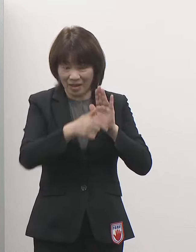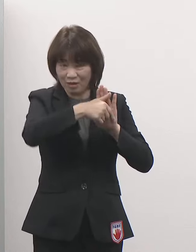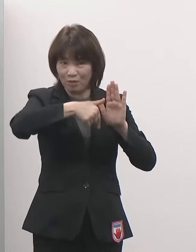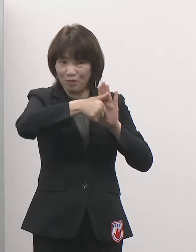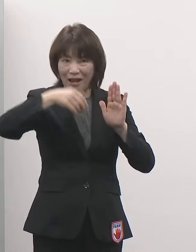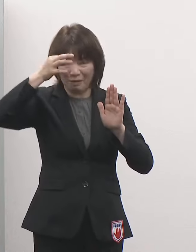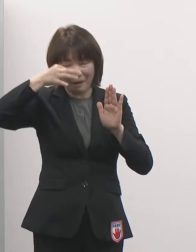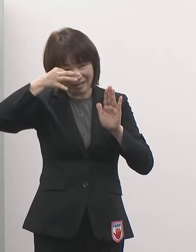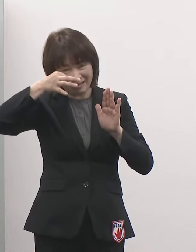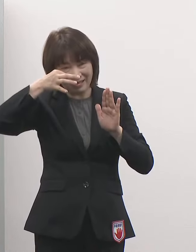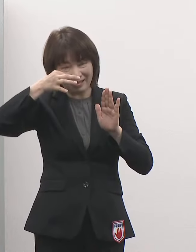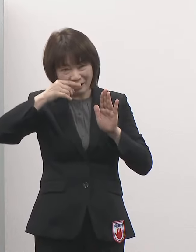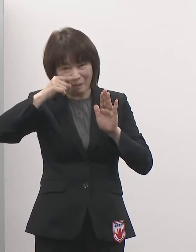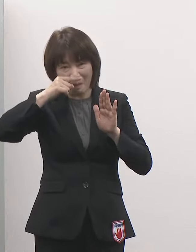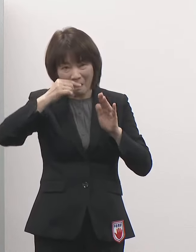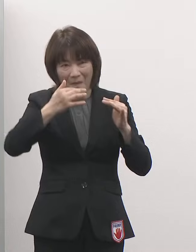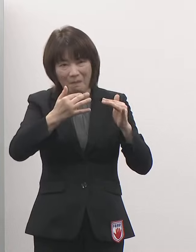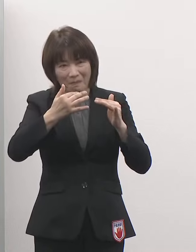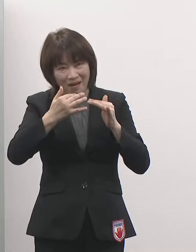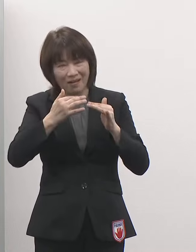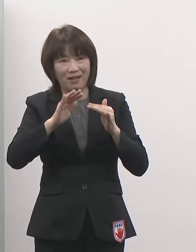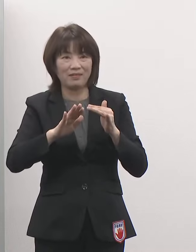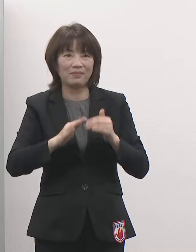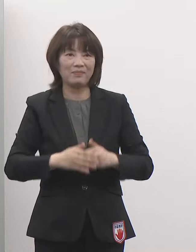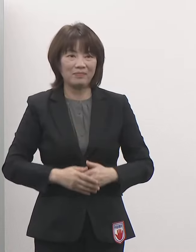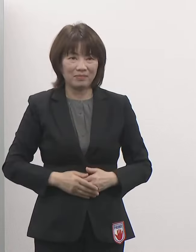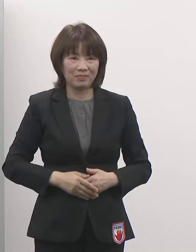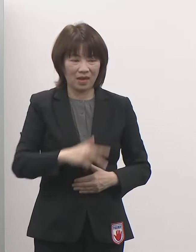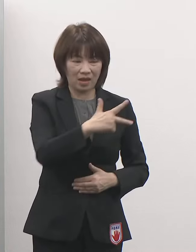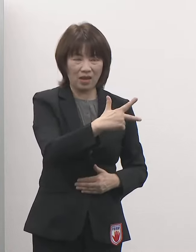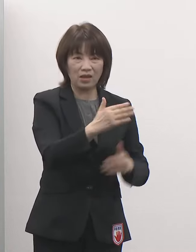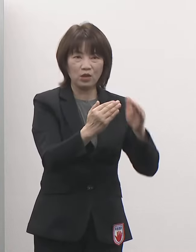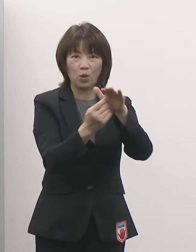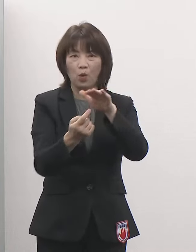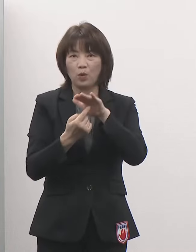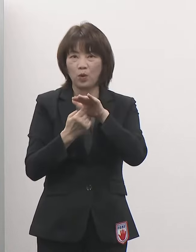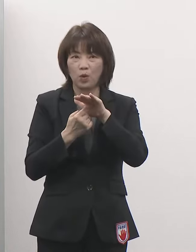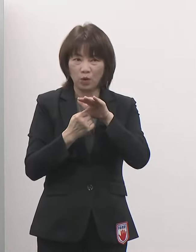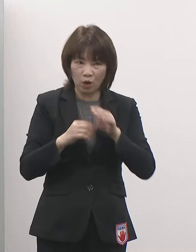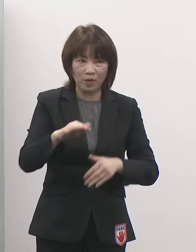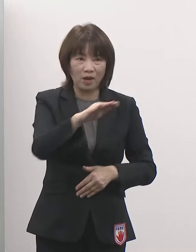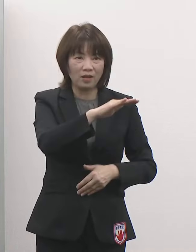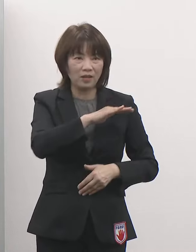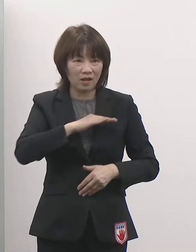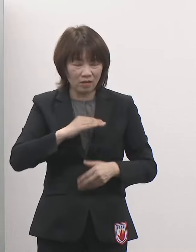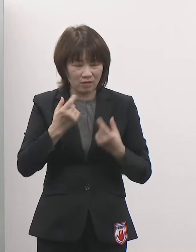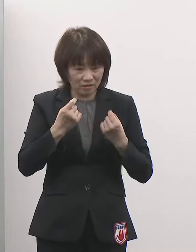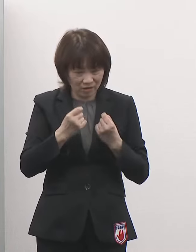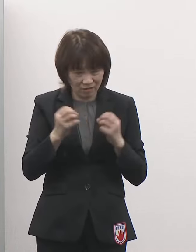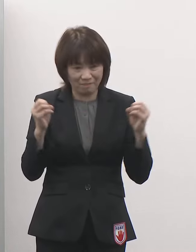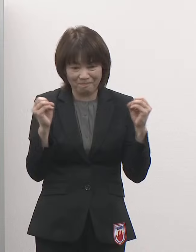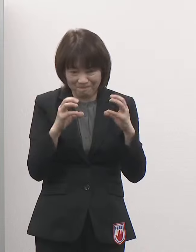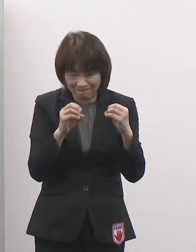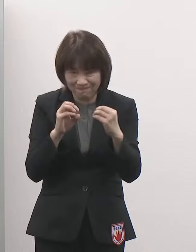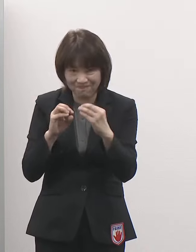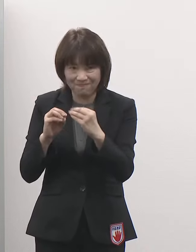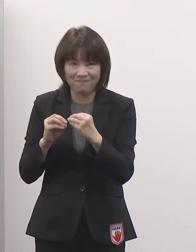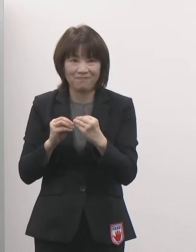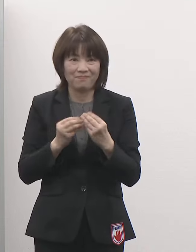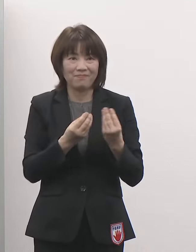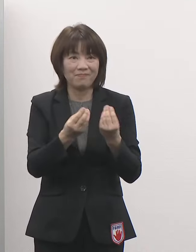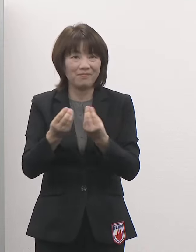を及ぼしているわけですので、ここは各市町村の皆さんとしっかりとコミュニケーションを取りながら、トータルで